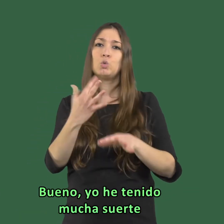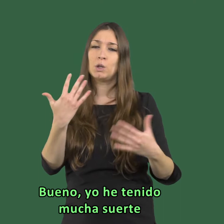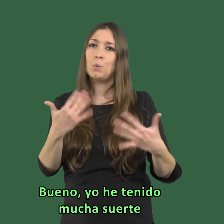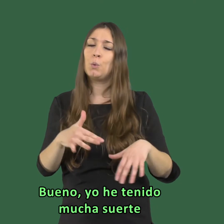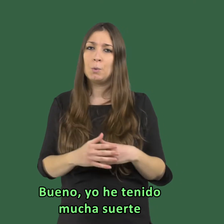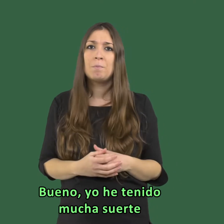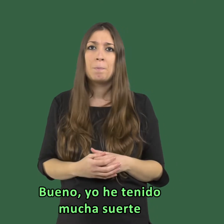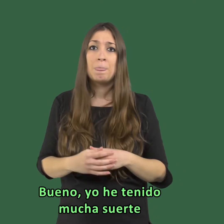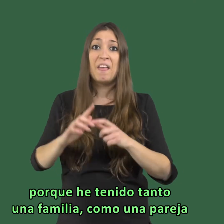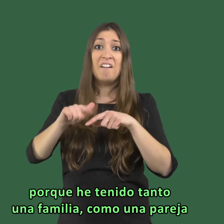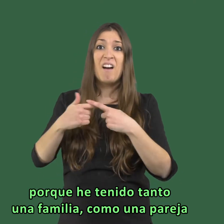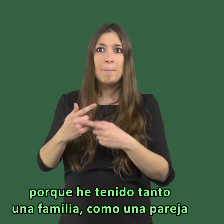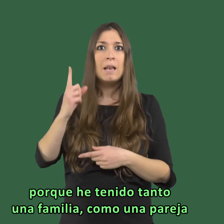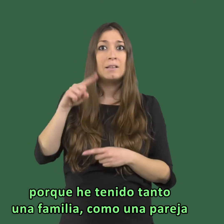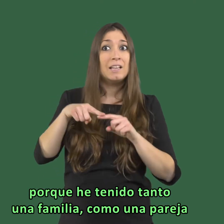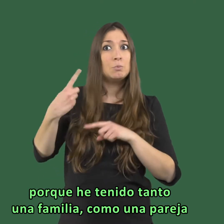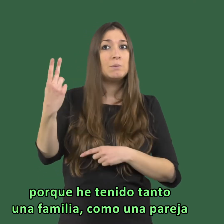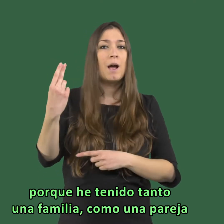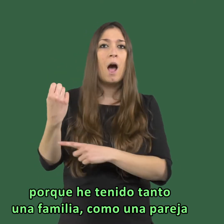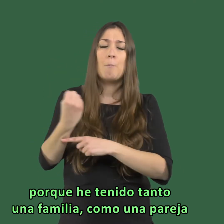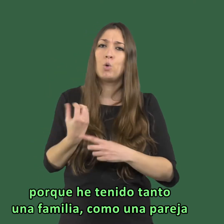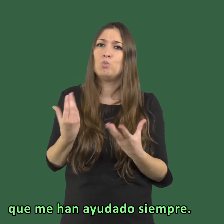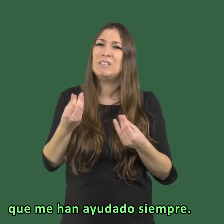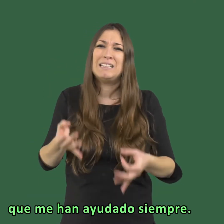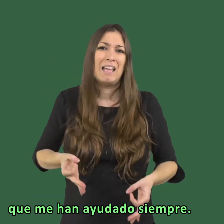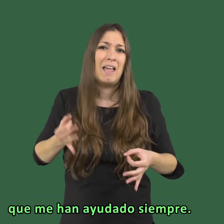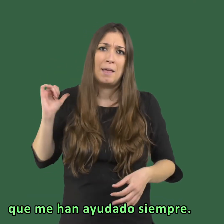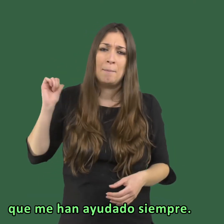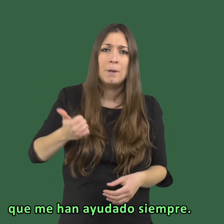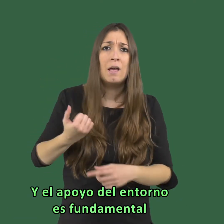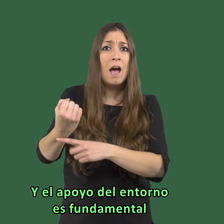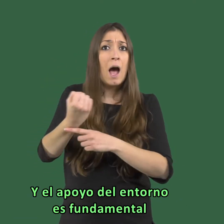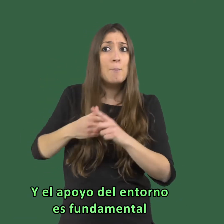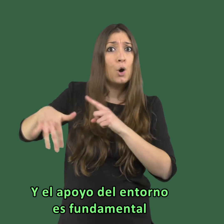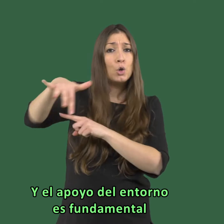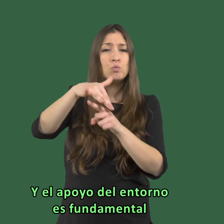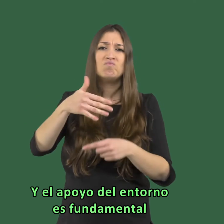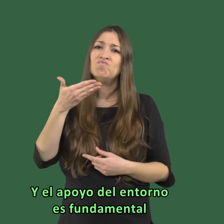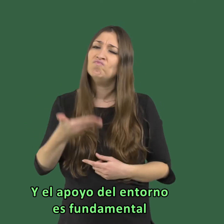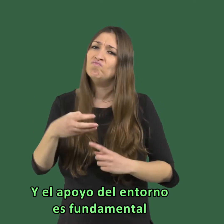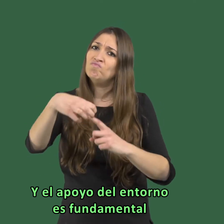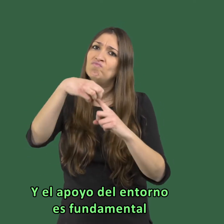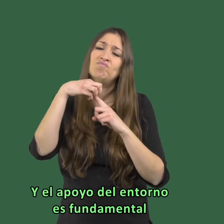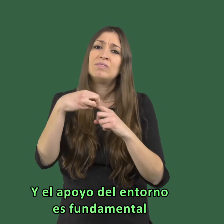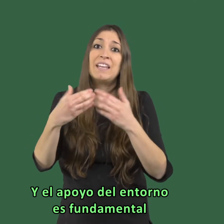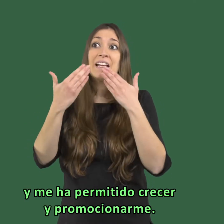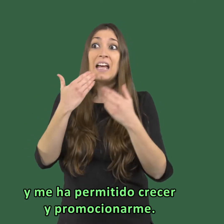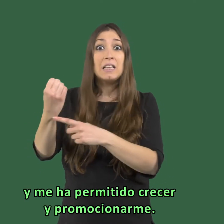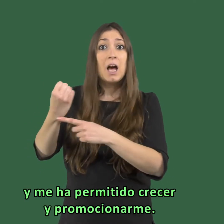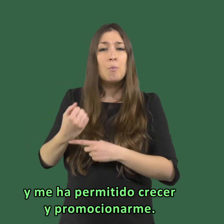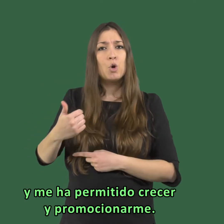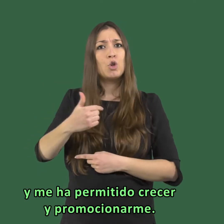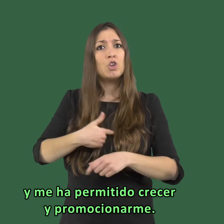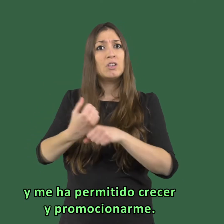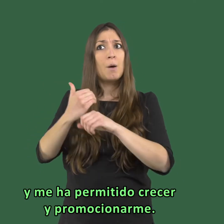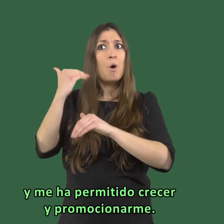mucha suerte porque he tenido tanto una familia como una pareja que me han ayudado siempre. Y el apoyo del entorno es fundamental y me ha